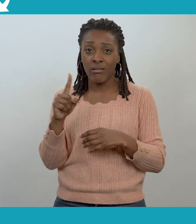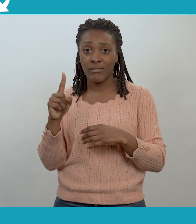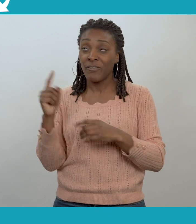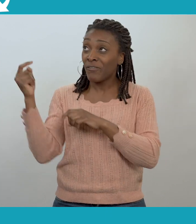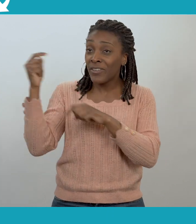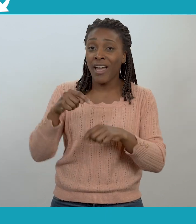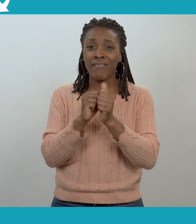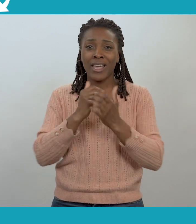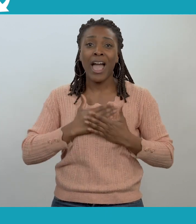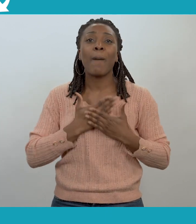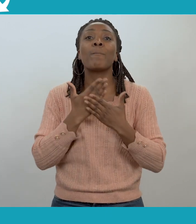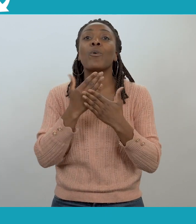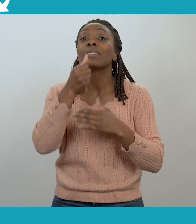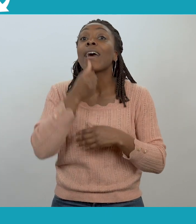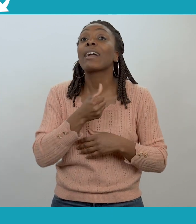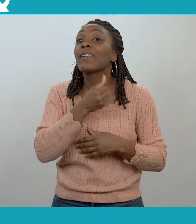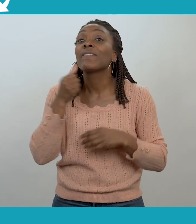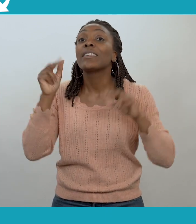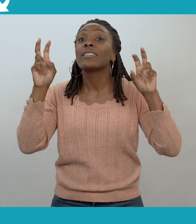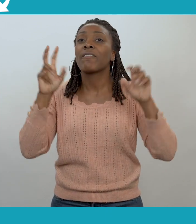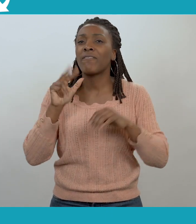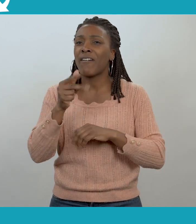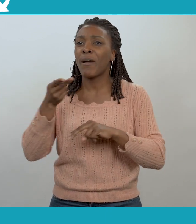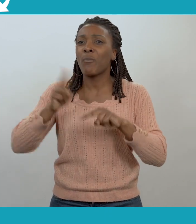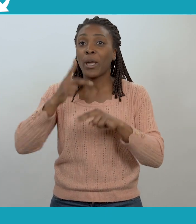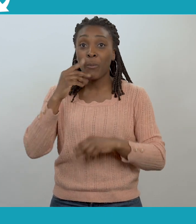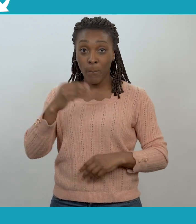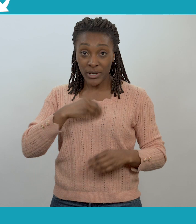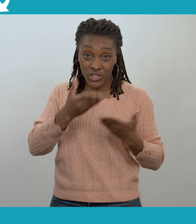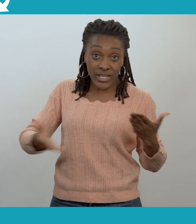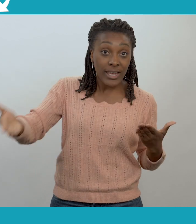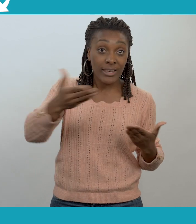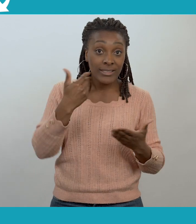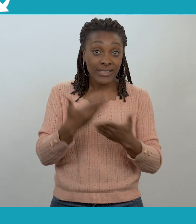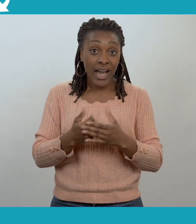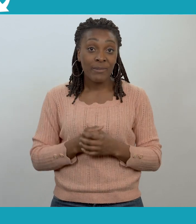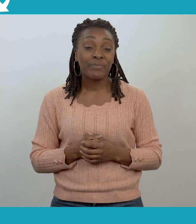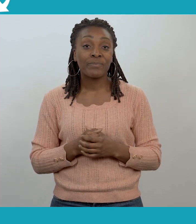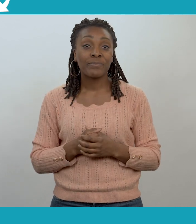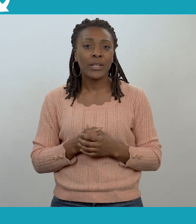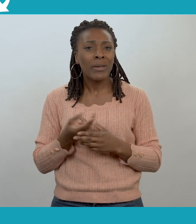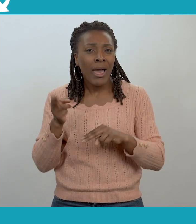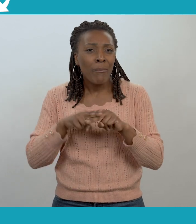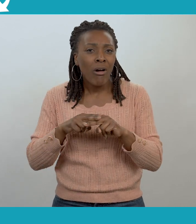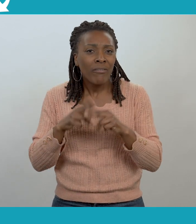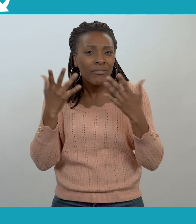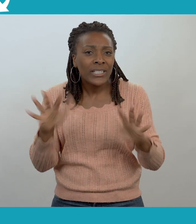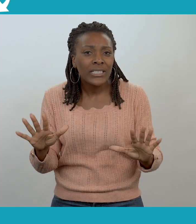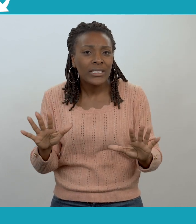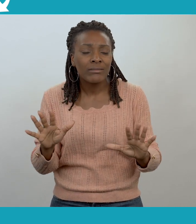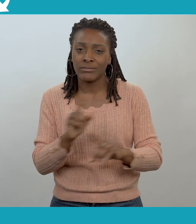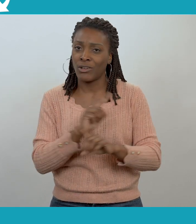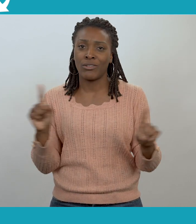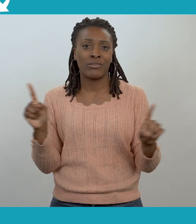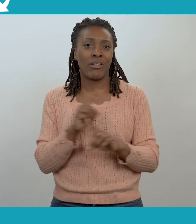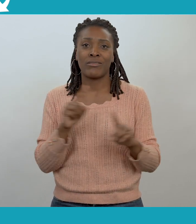par l'amour sacrificiel, et qu'il mourrait pour leurs péchés. Mais sa mort ne sera pas la fin. Oui,